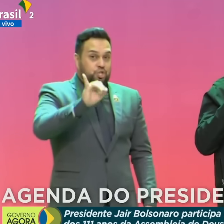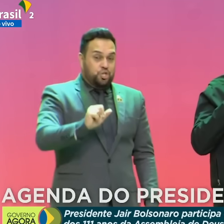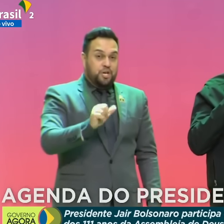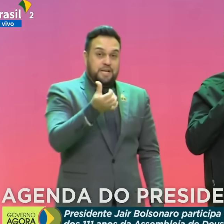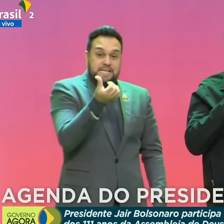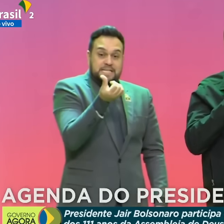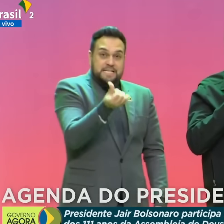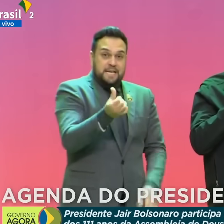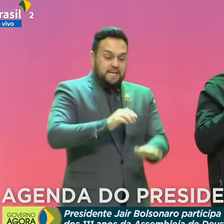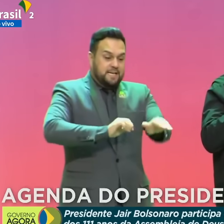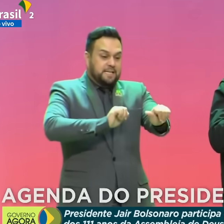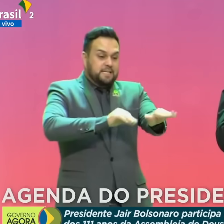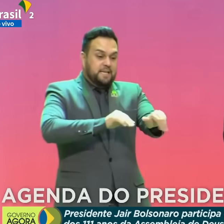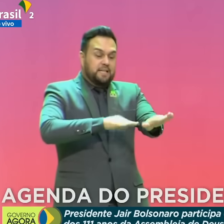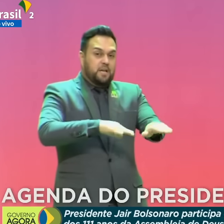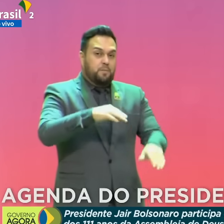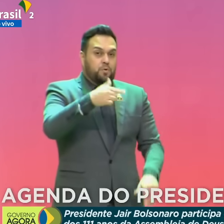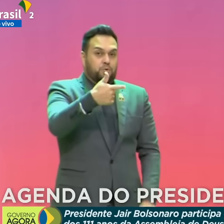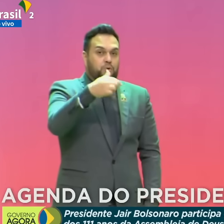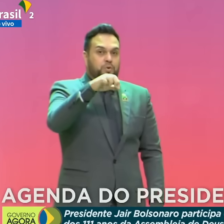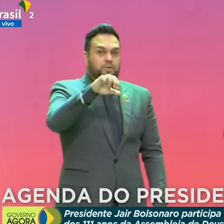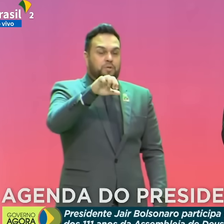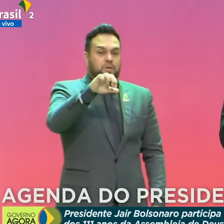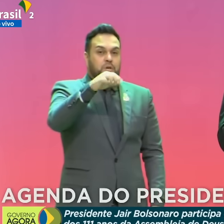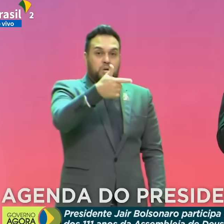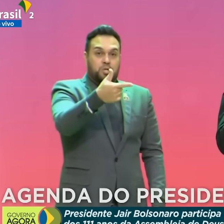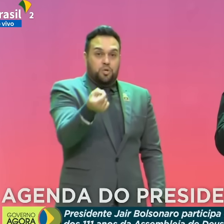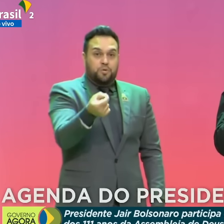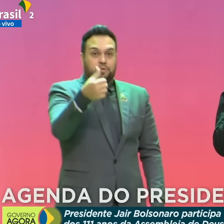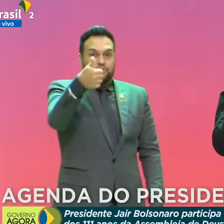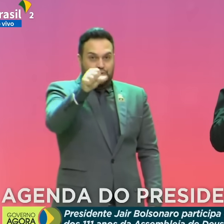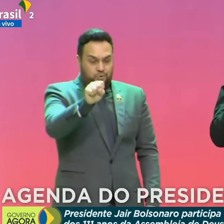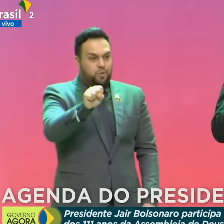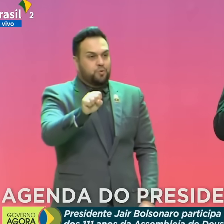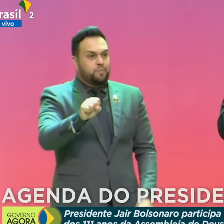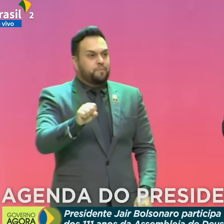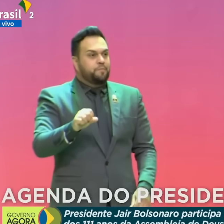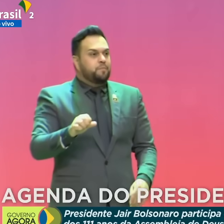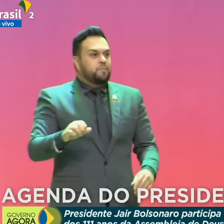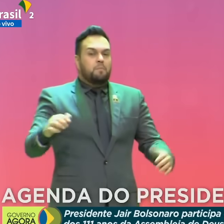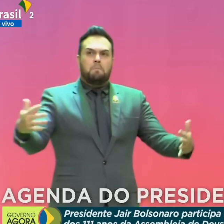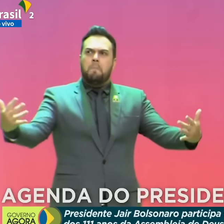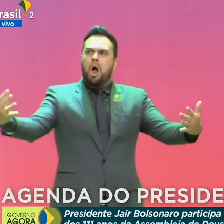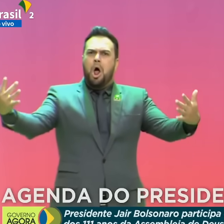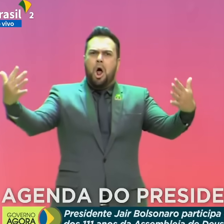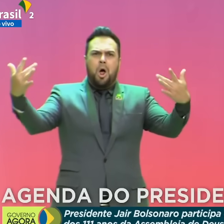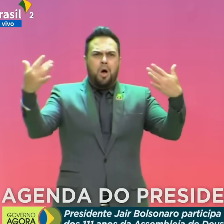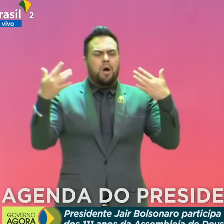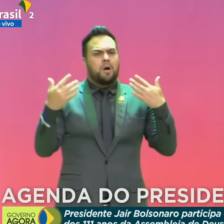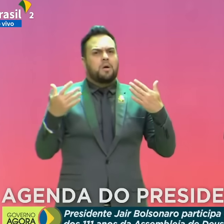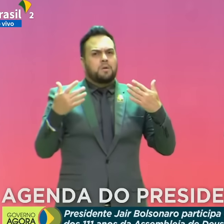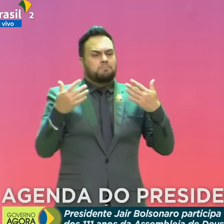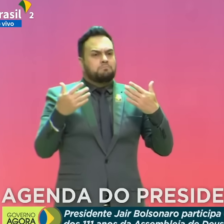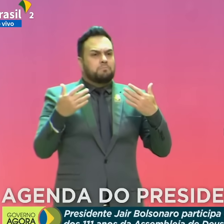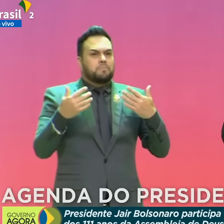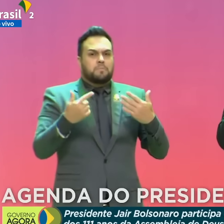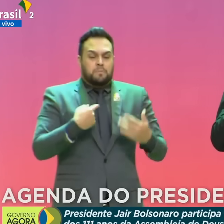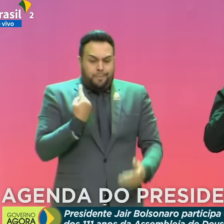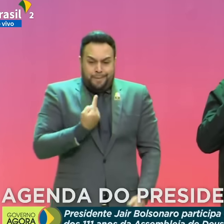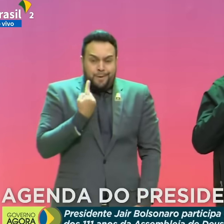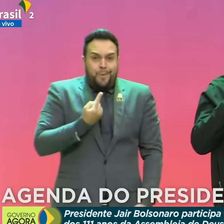6 de setembro de 2018. Crescendo bastante, vindo do nada, como se